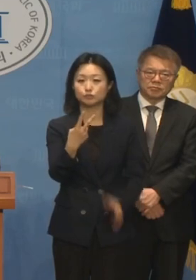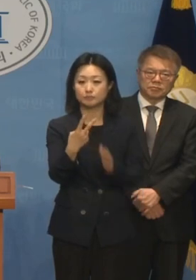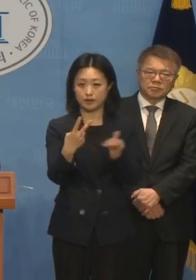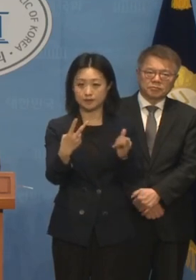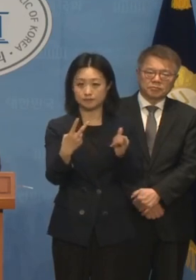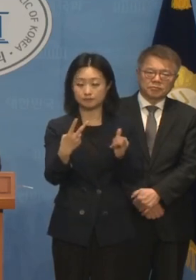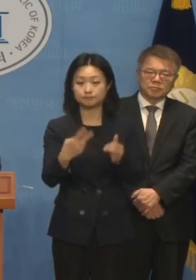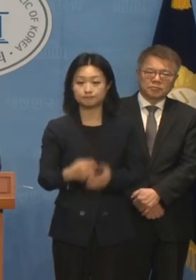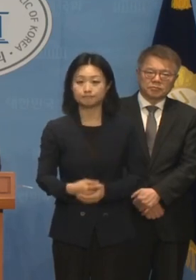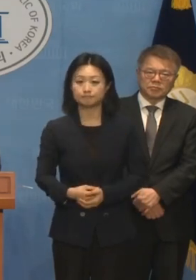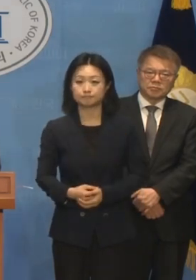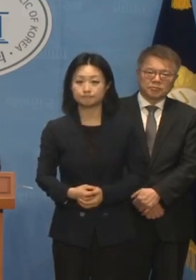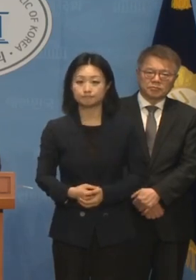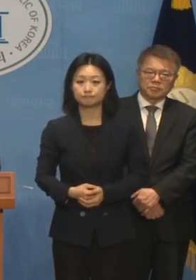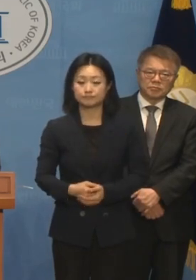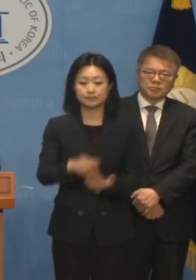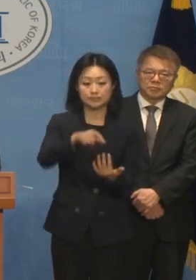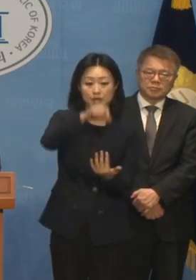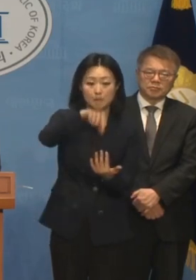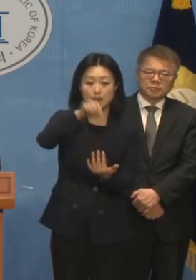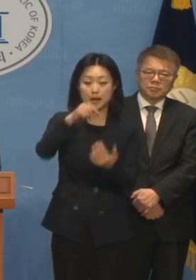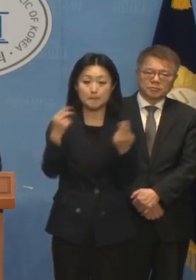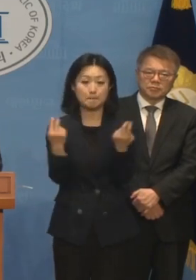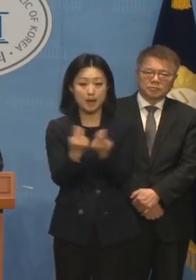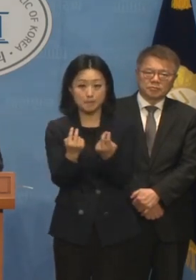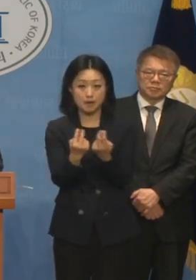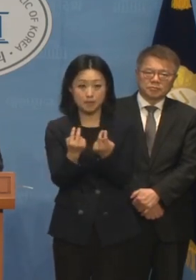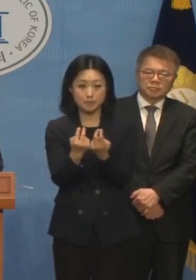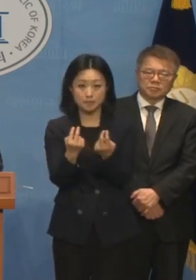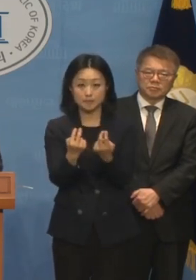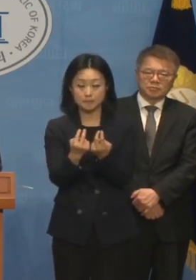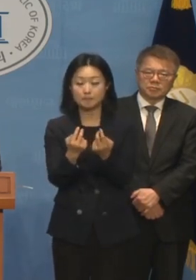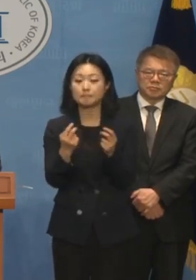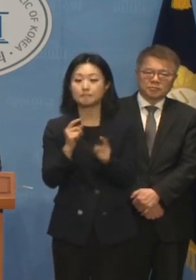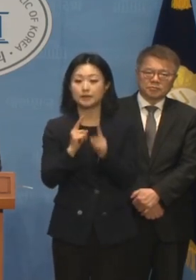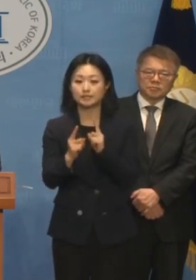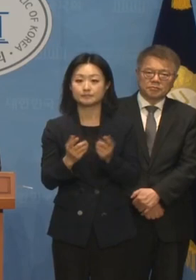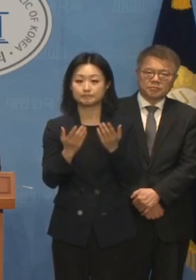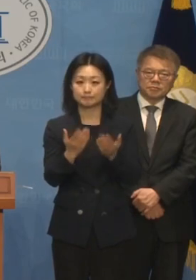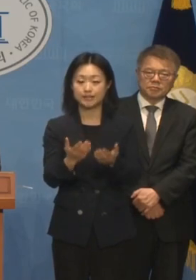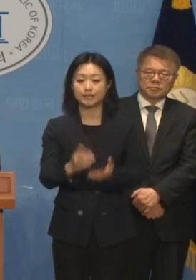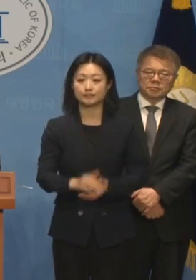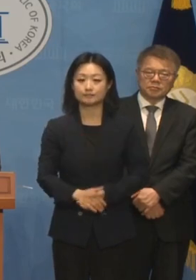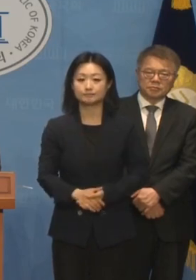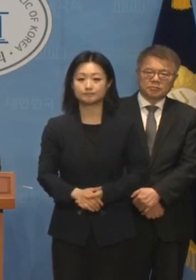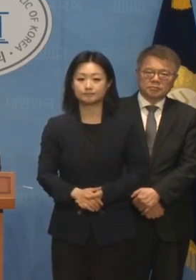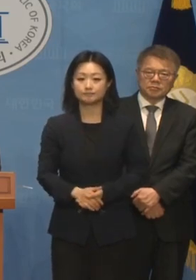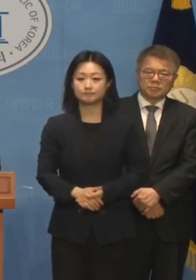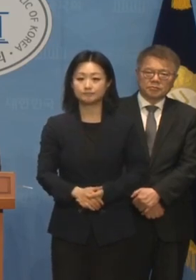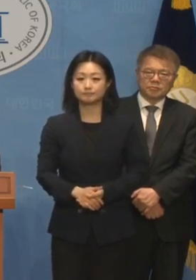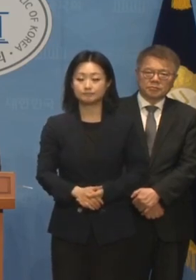492명이었습니다. 선발 방법에 대해서 말씀드리겠습니다.